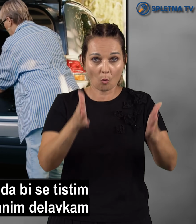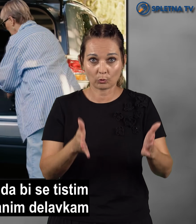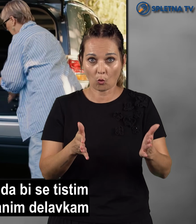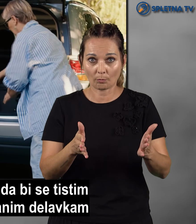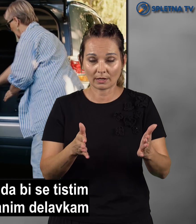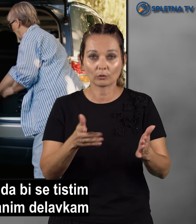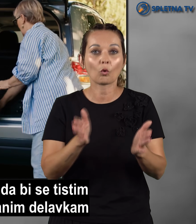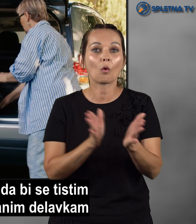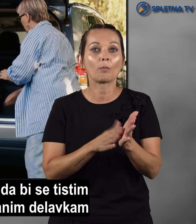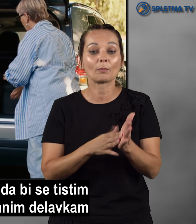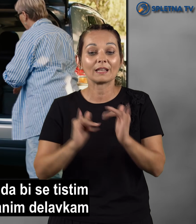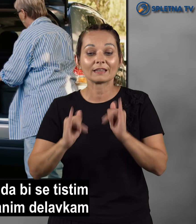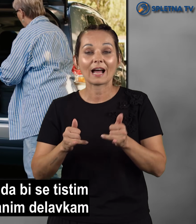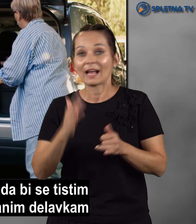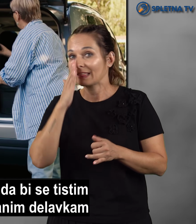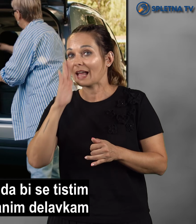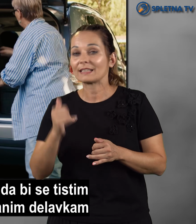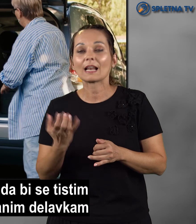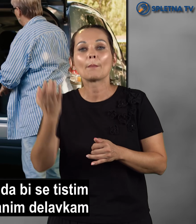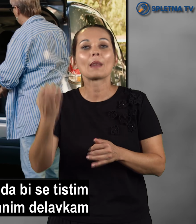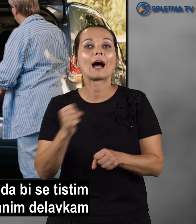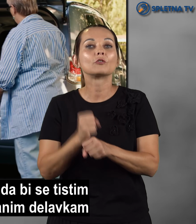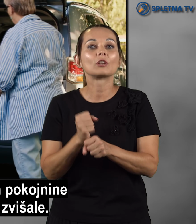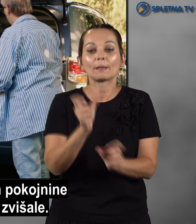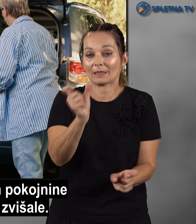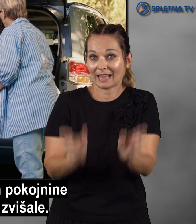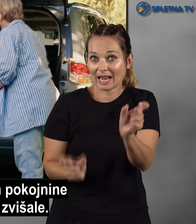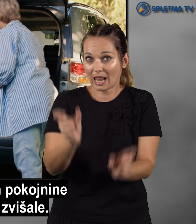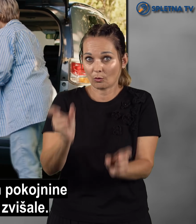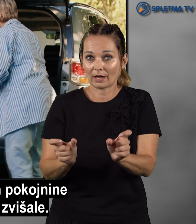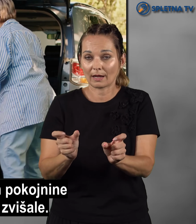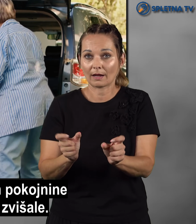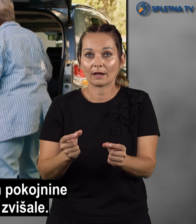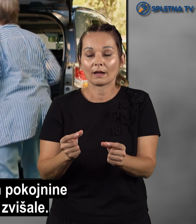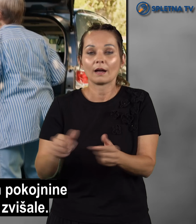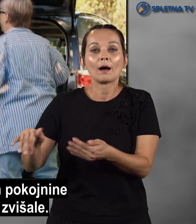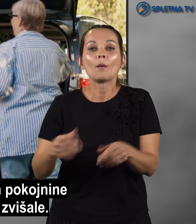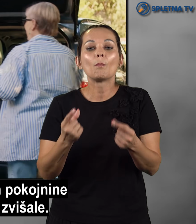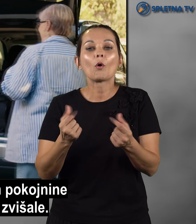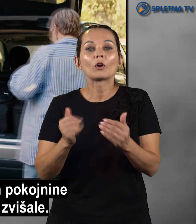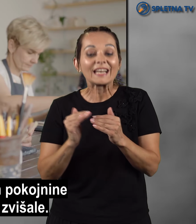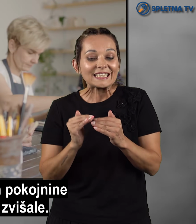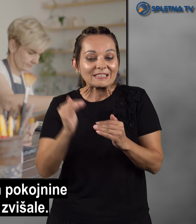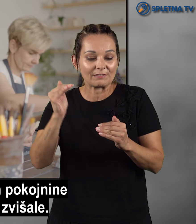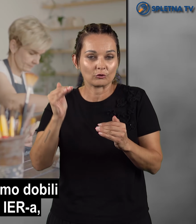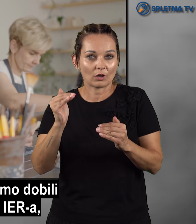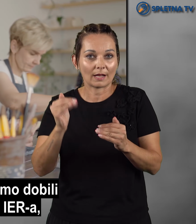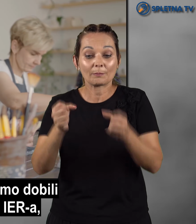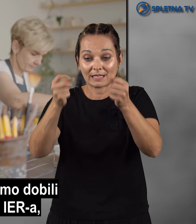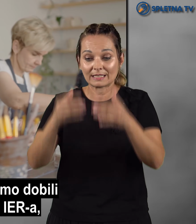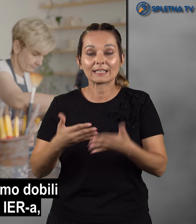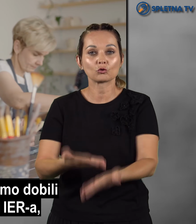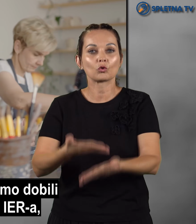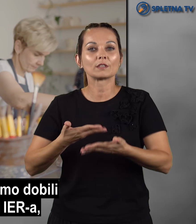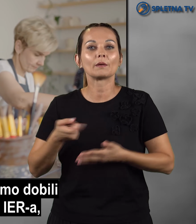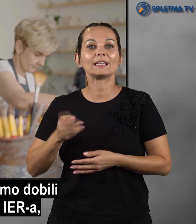obdobja bi naj pomenil, da bi se tisti najslabšim plačanim delavkam in delavcem pokojnine nekoliko zvišale.